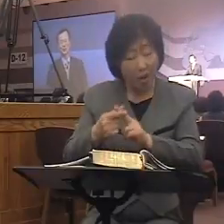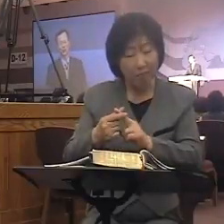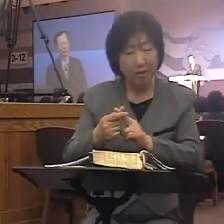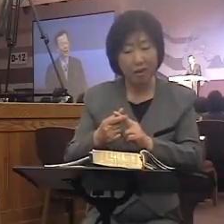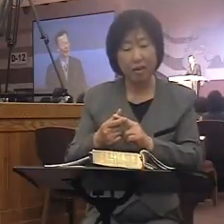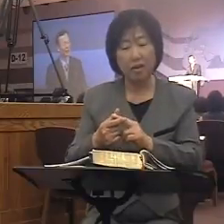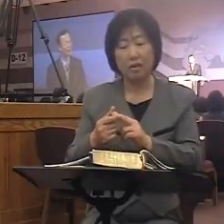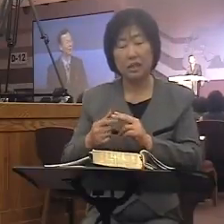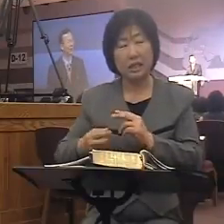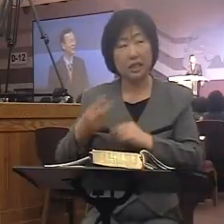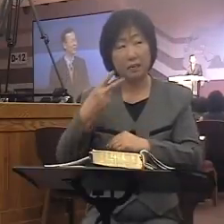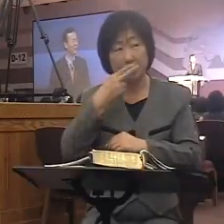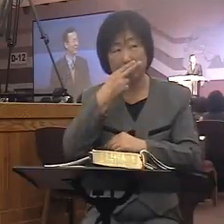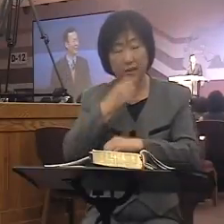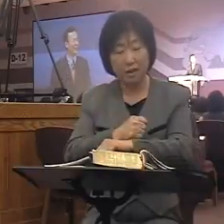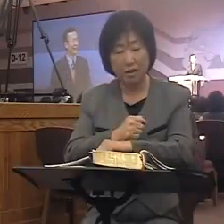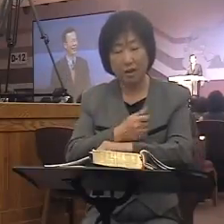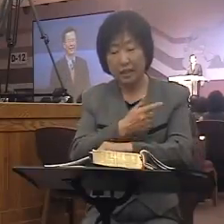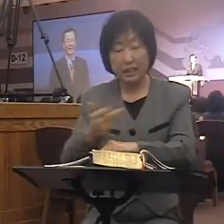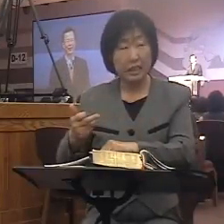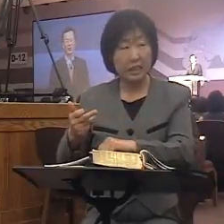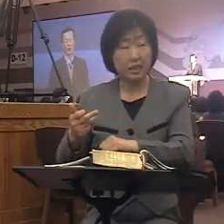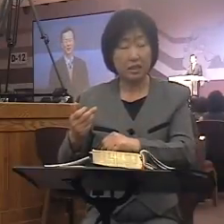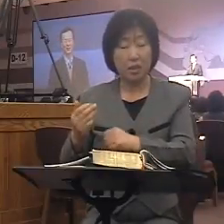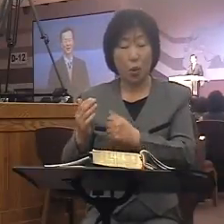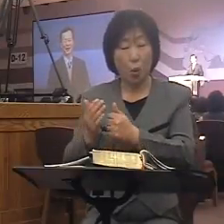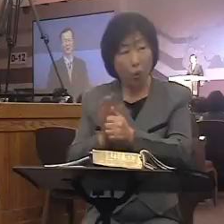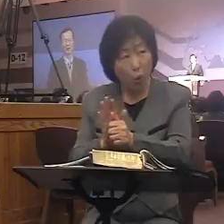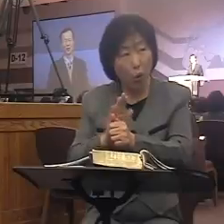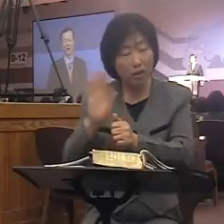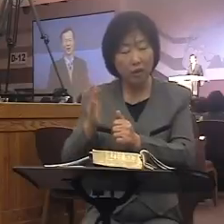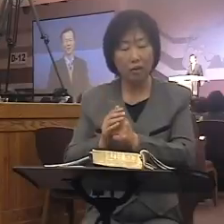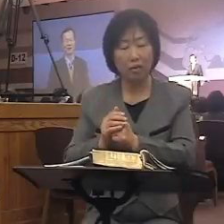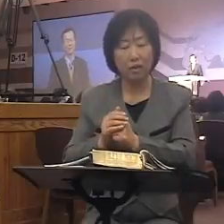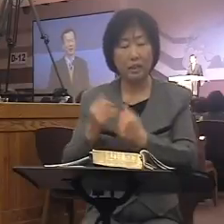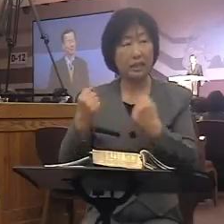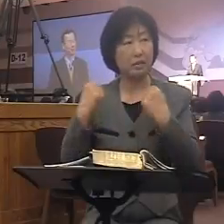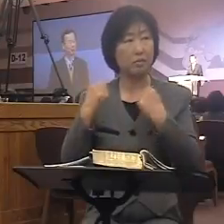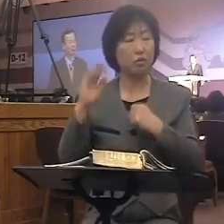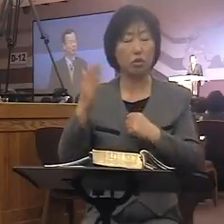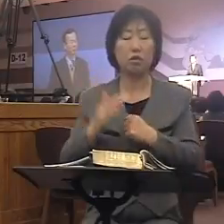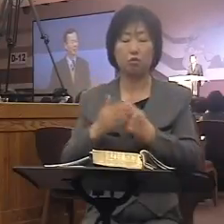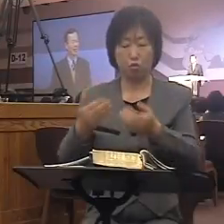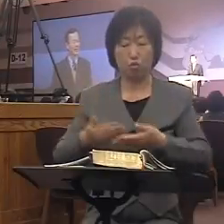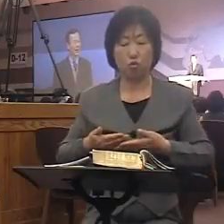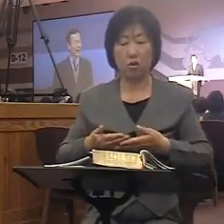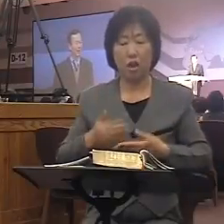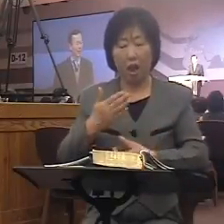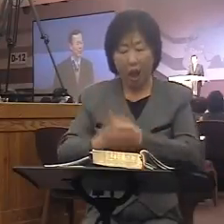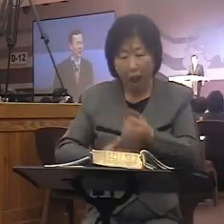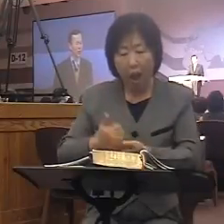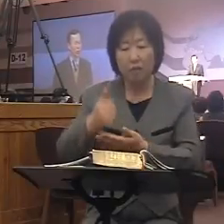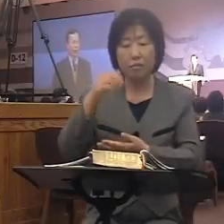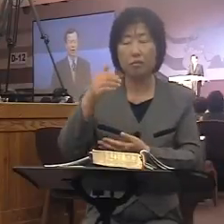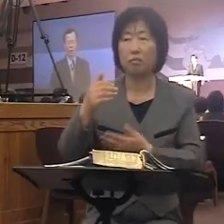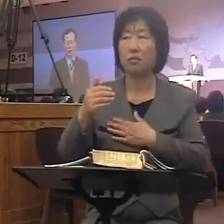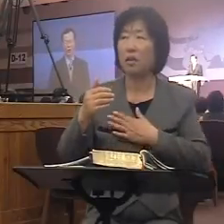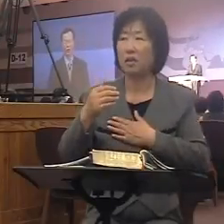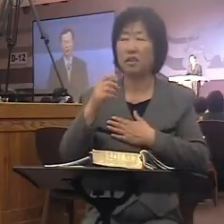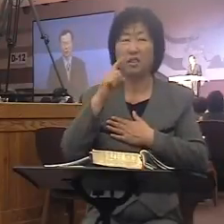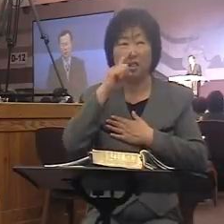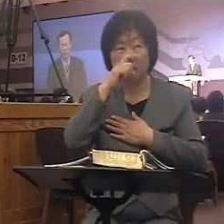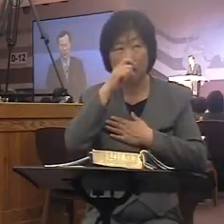큰 위로가 되고 힘이 되는지 모릅니다. 그래서 저는 그때 나름대로 하나님 앞에 이제 하나님께서 저의